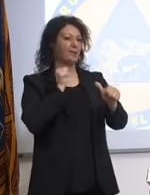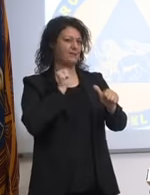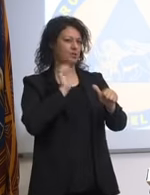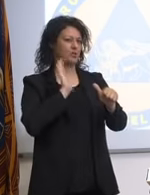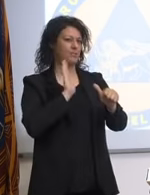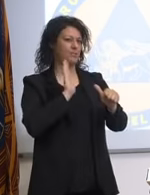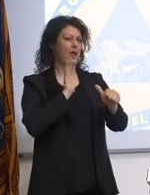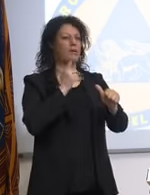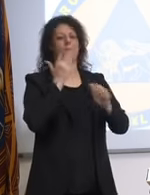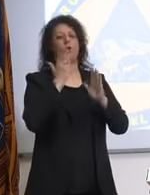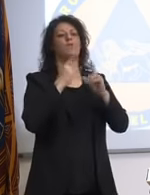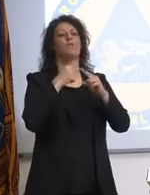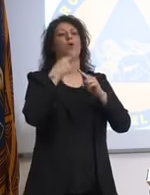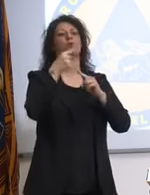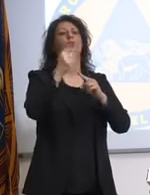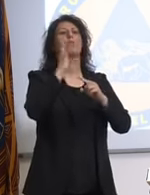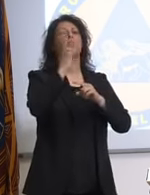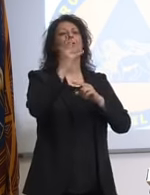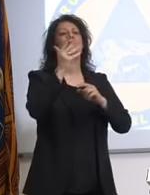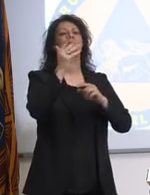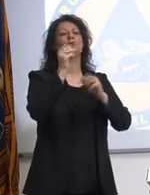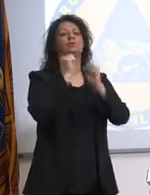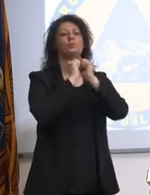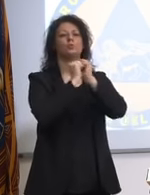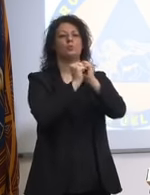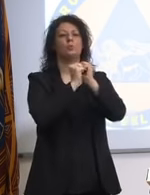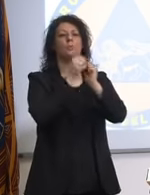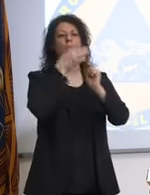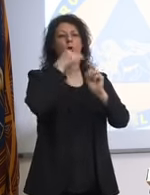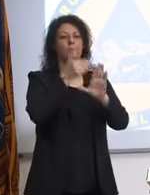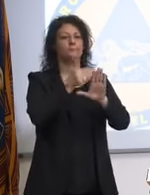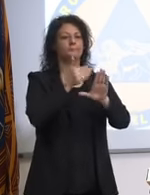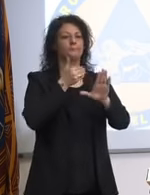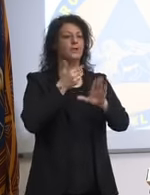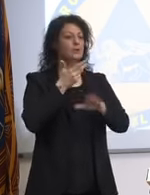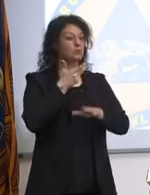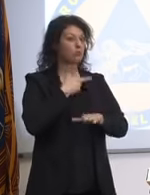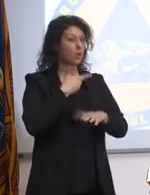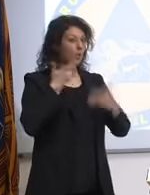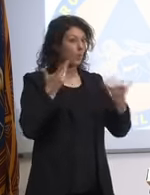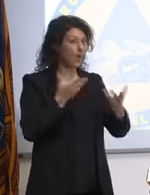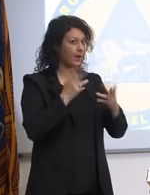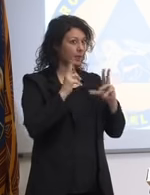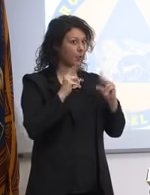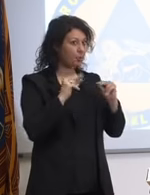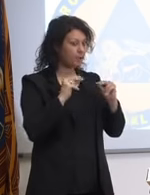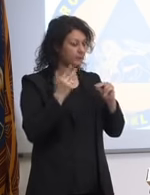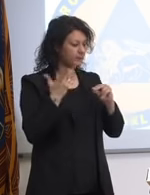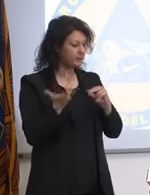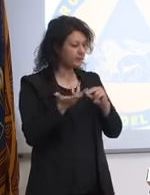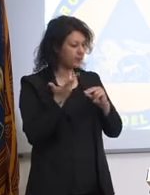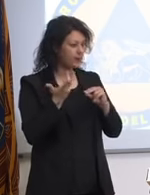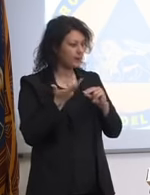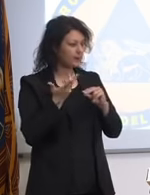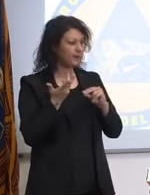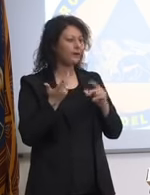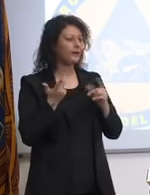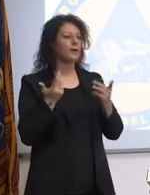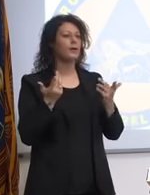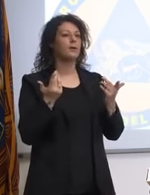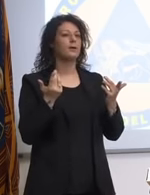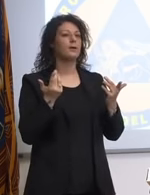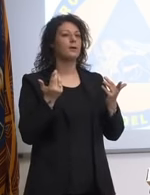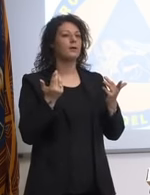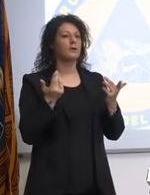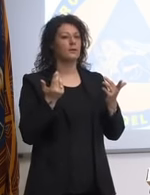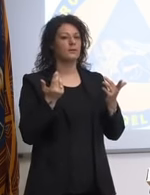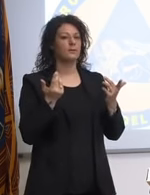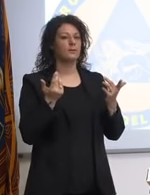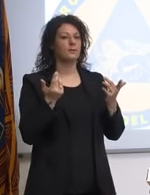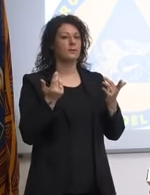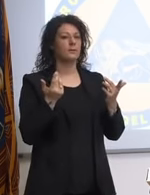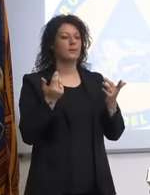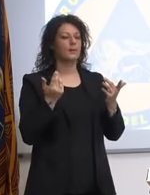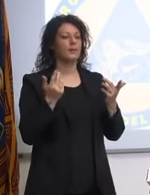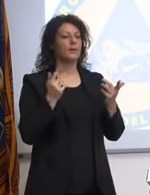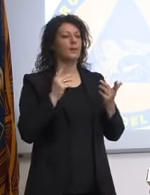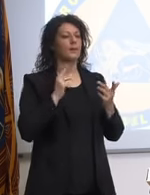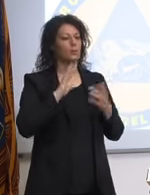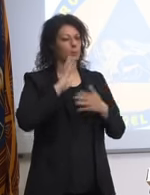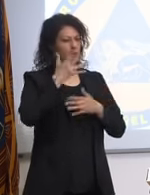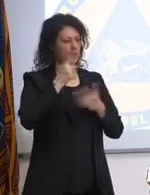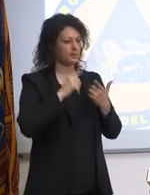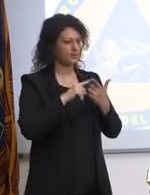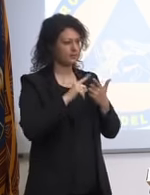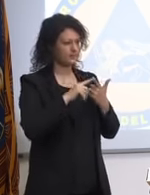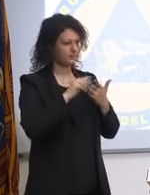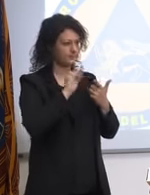la fine di giugno. Voglio sapere, uno, se ci sono novità in questo senso, due, nel caso mi pare di